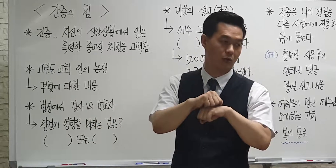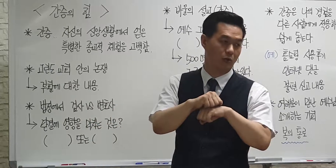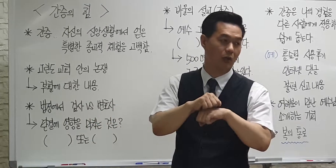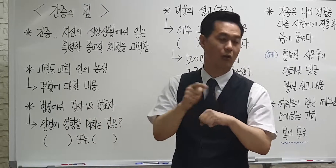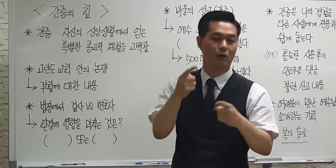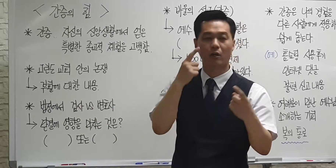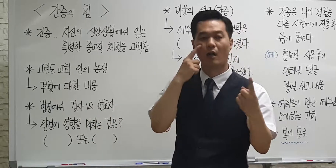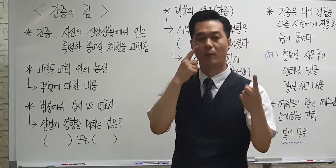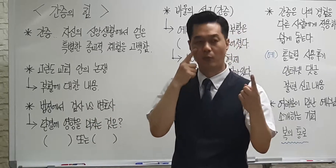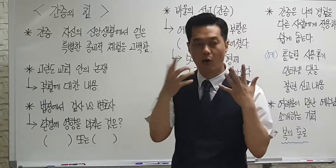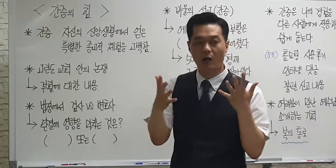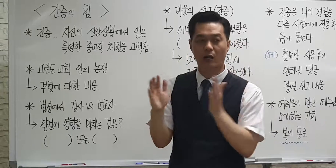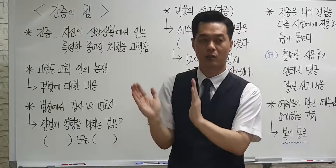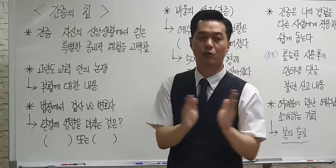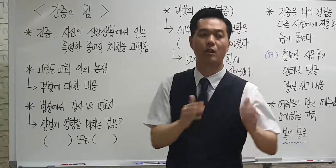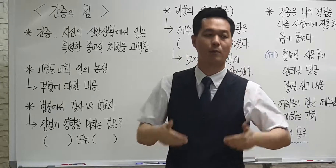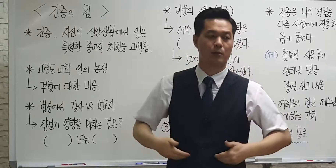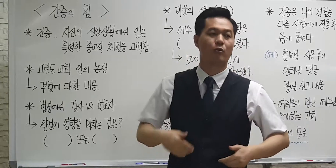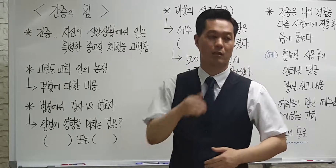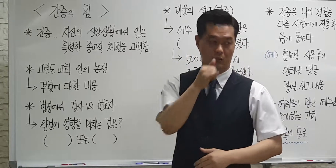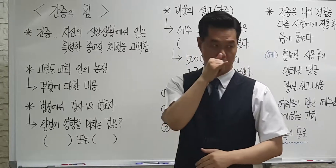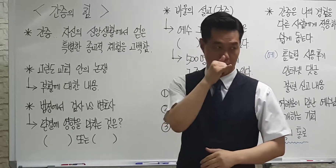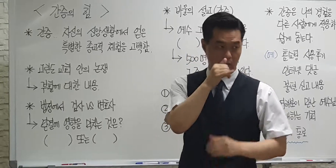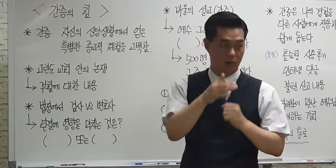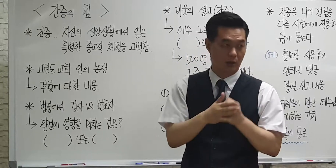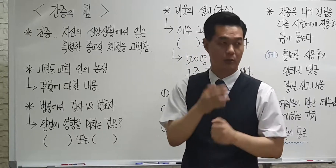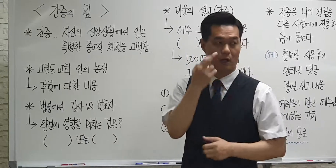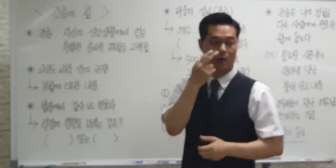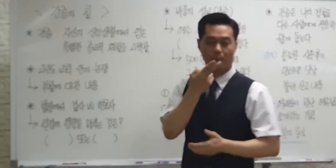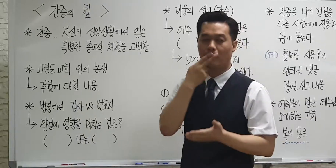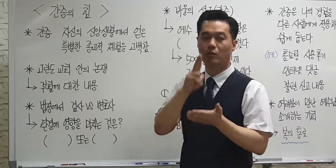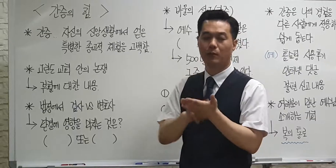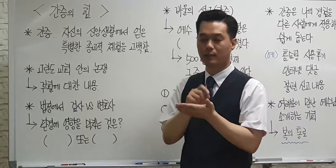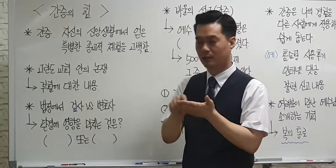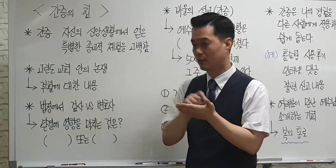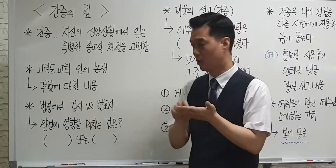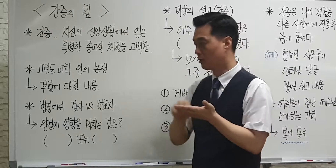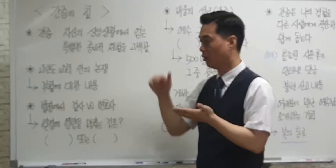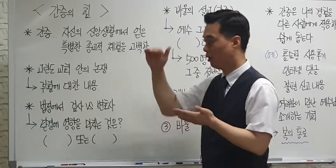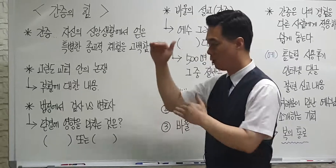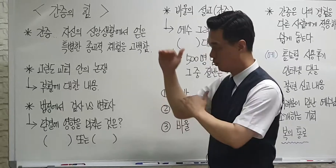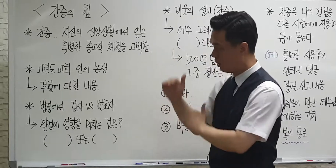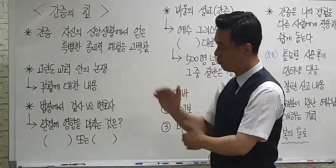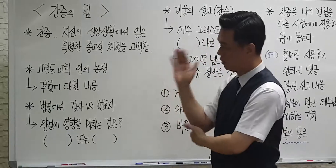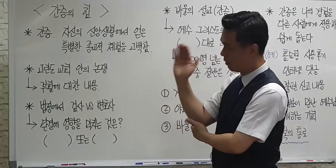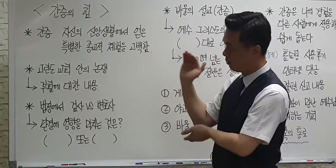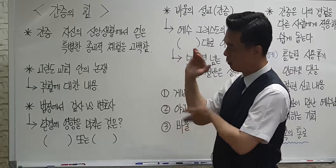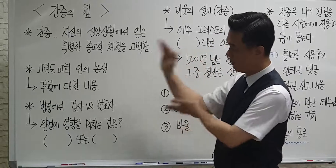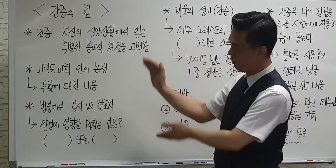그래서 이거를 명확하게 정리할 필요가 있었어요. 때문에 바울이 편지를 쓰면서 그 내용을 언급해